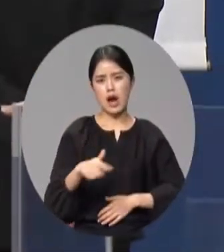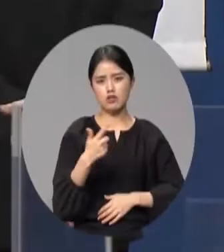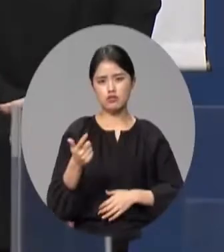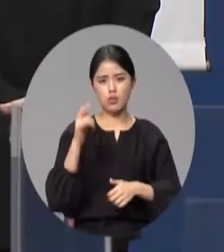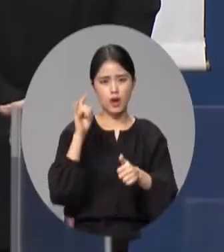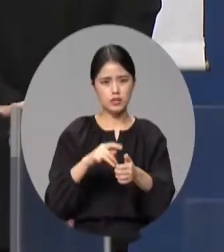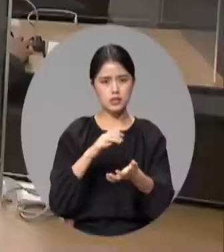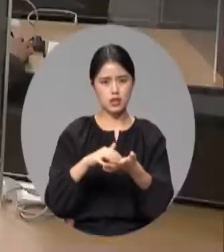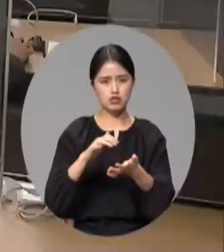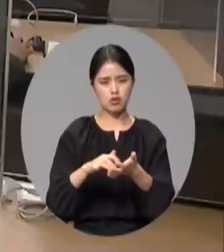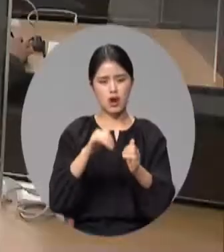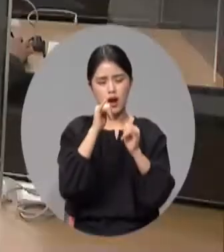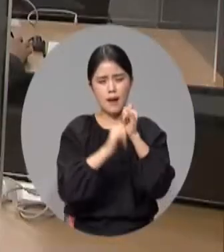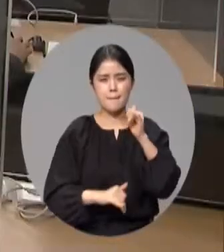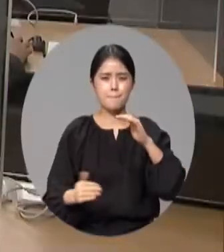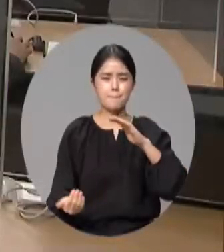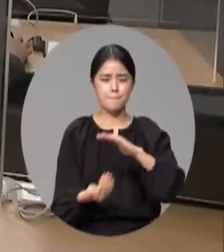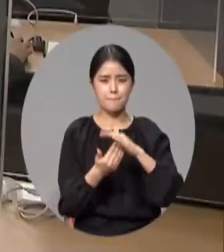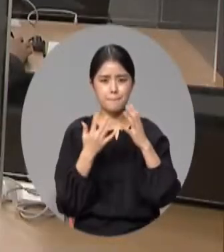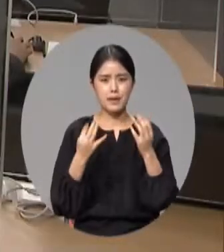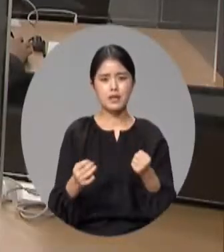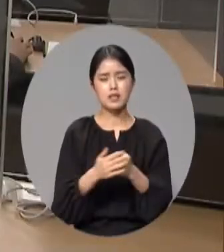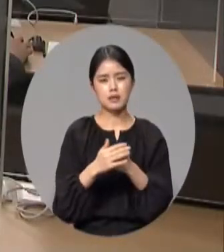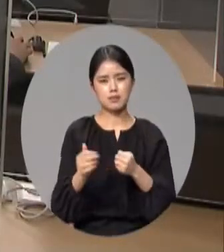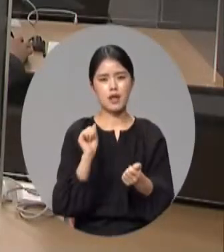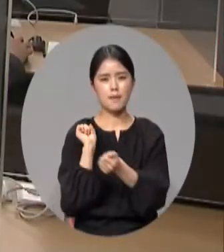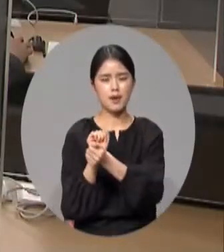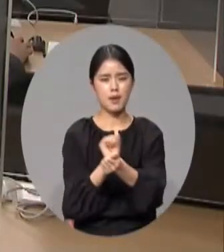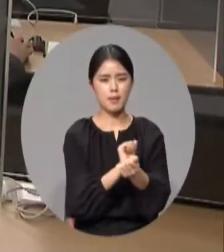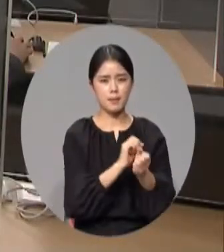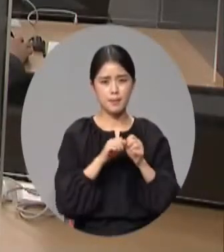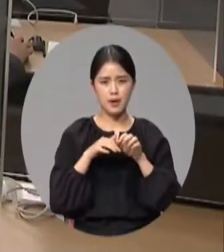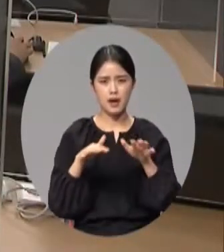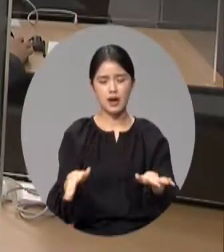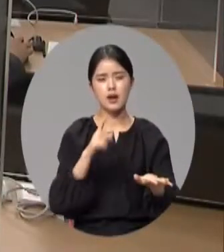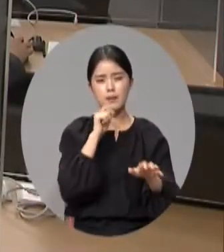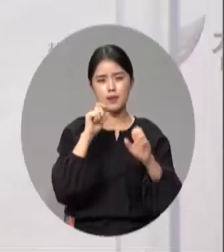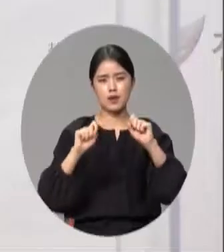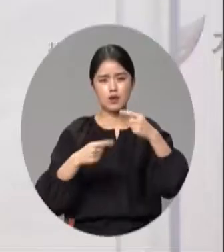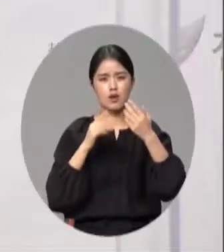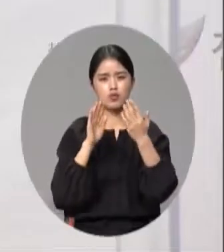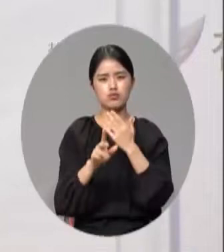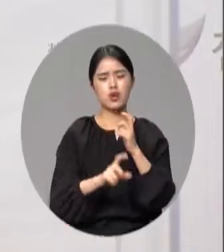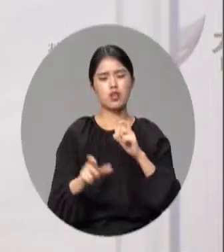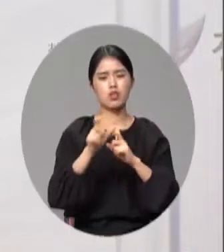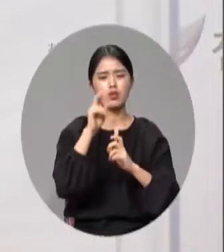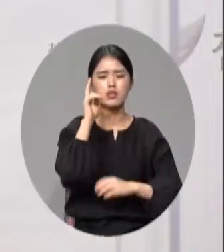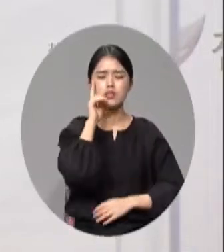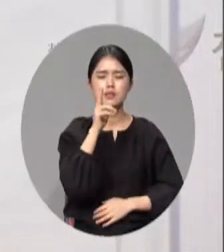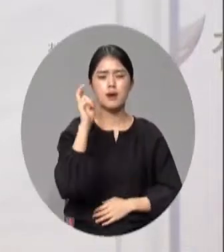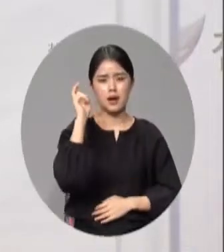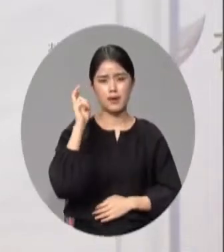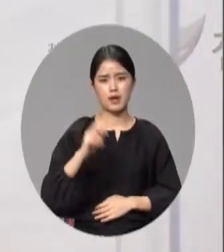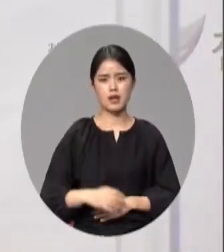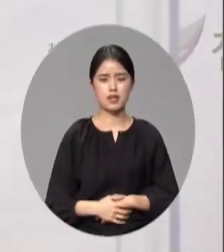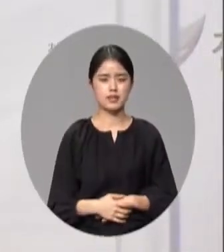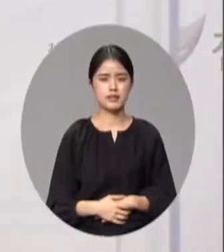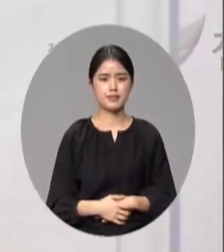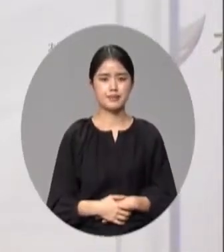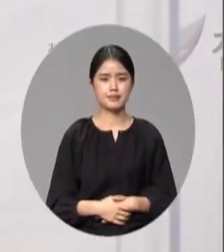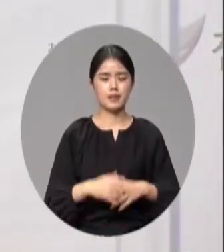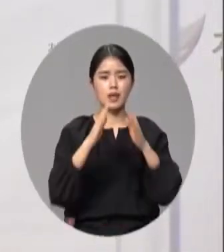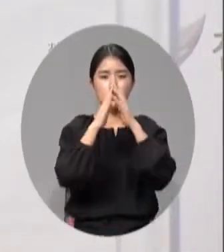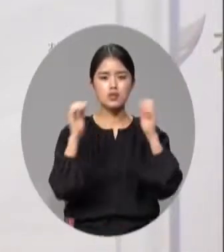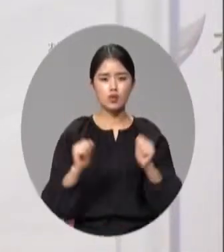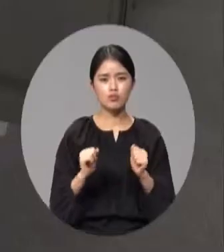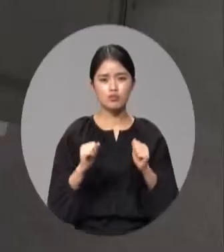수가 연일 최고치를 갈아치우면서 감염 확산세는 설 연휴 이후 더 악화될 것으로 관측되고 있습니다.